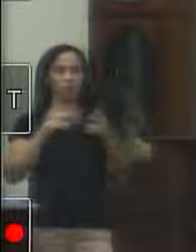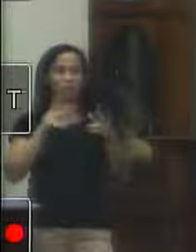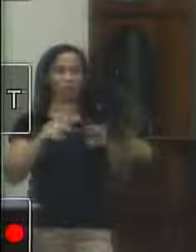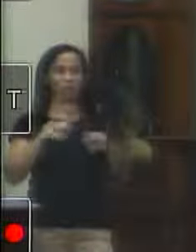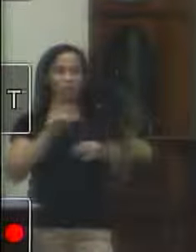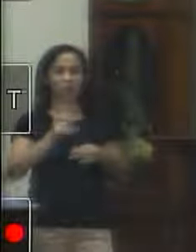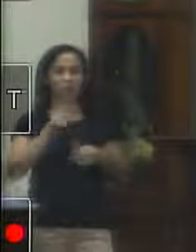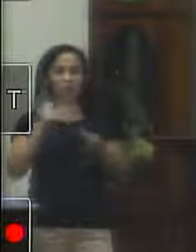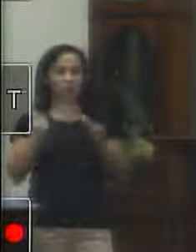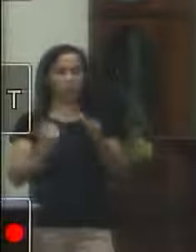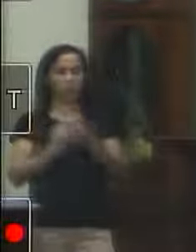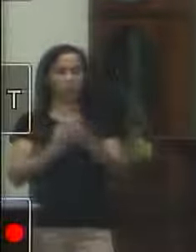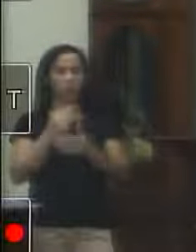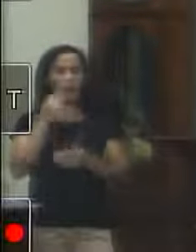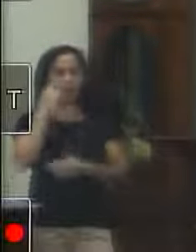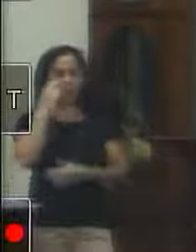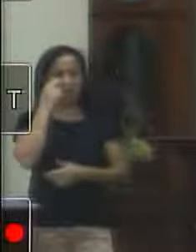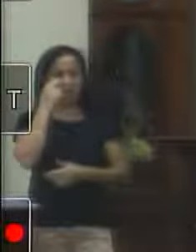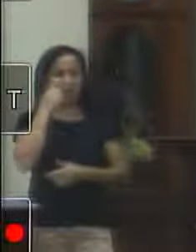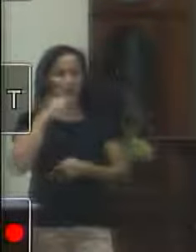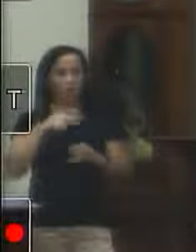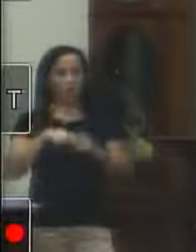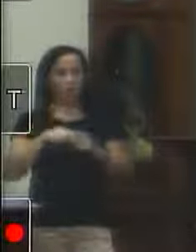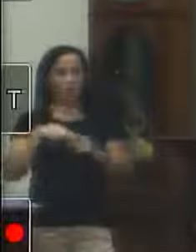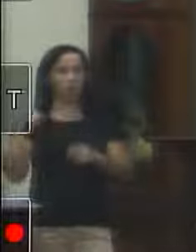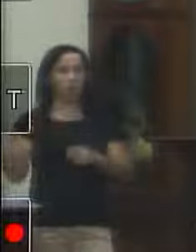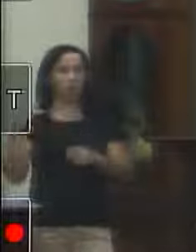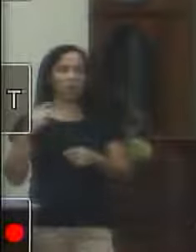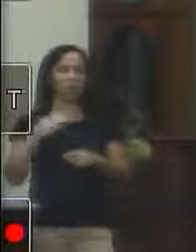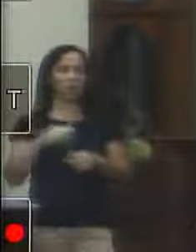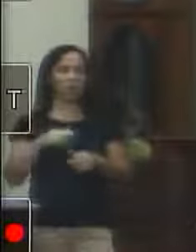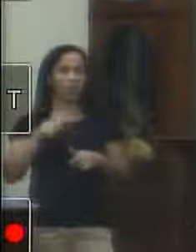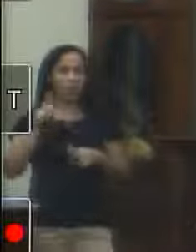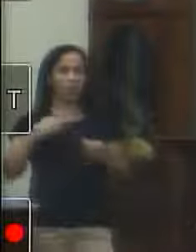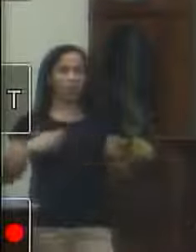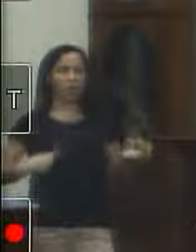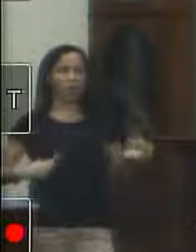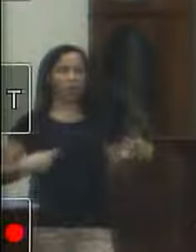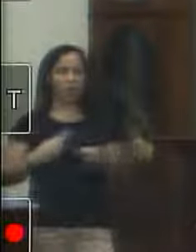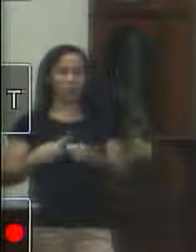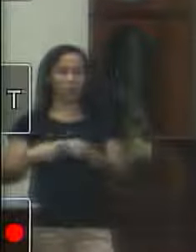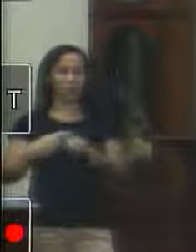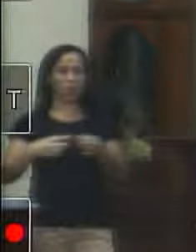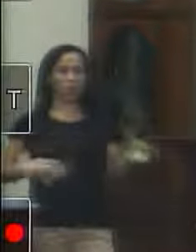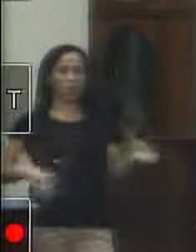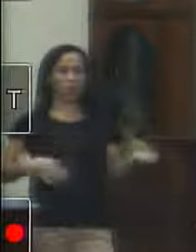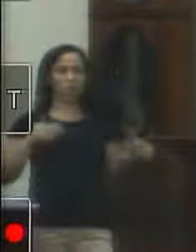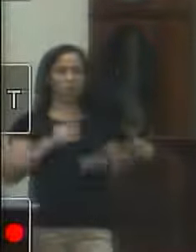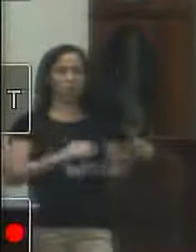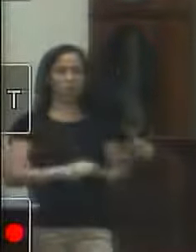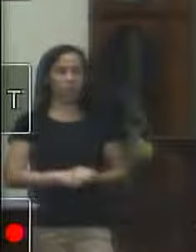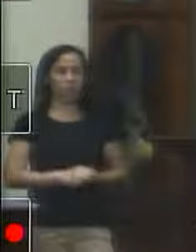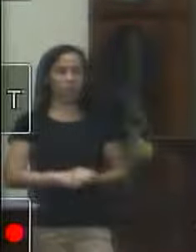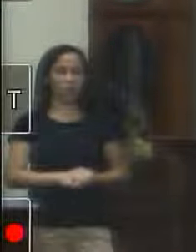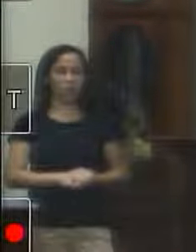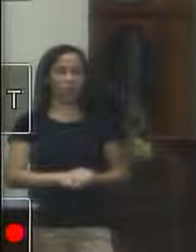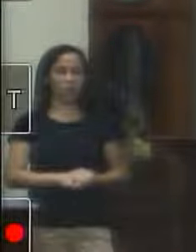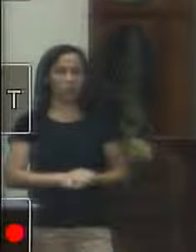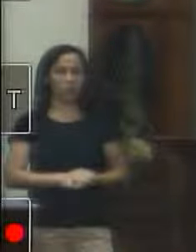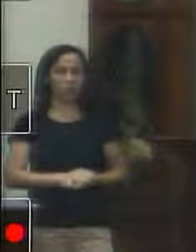uso da tribuna, por ser um vereador bem atuante no município de Conservatória, o fato de